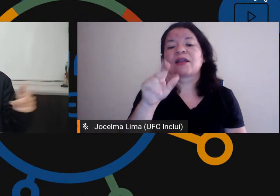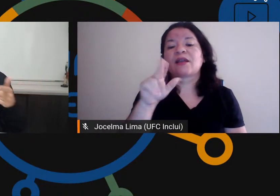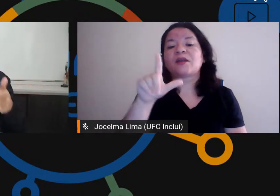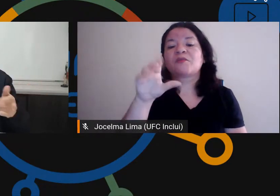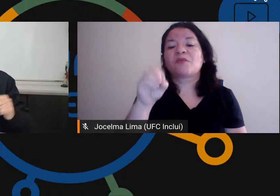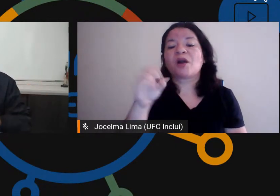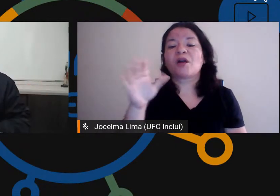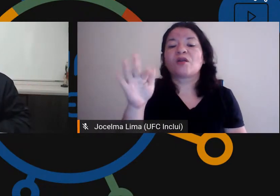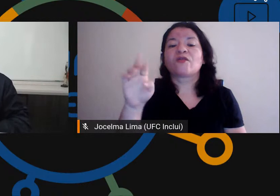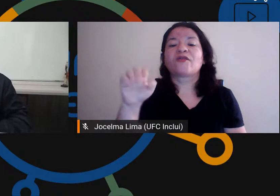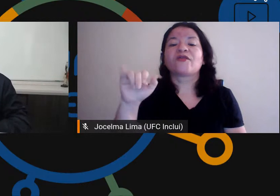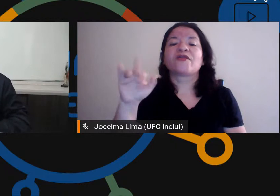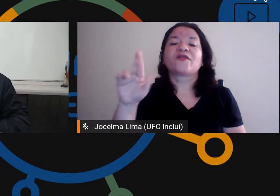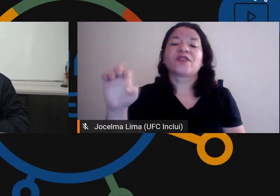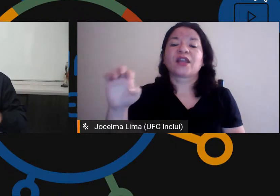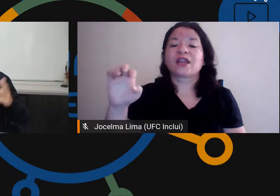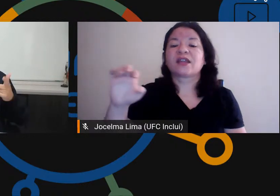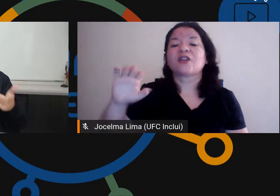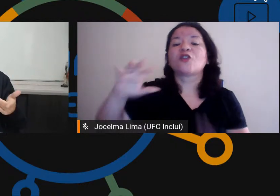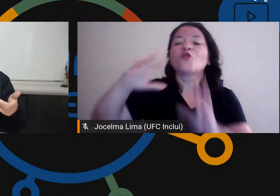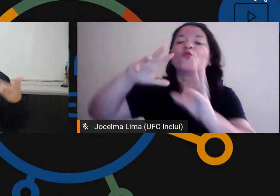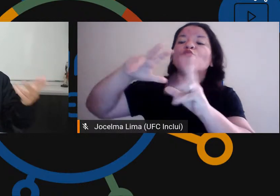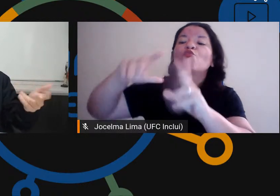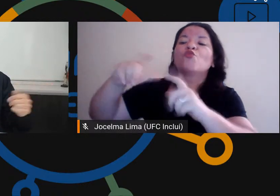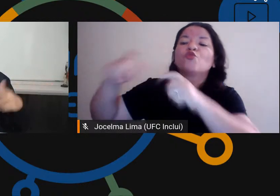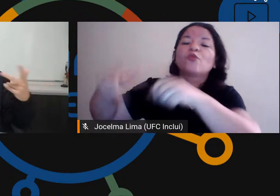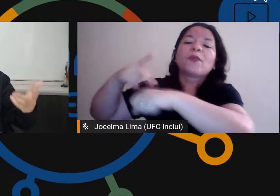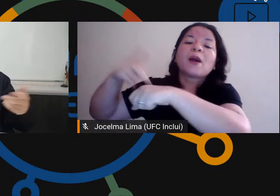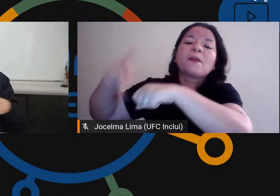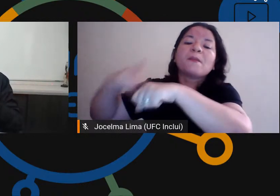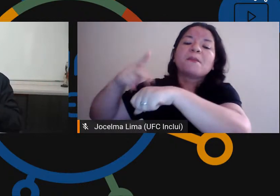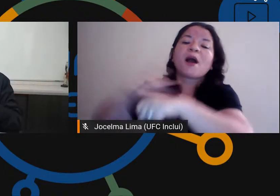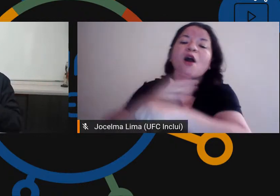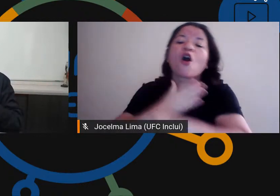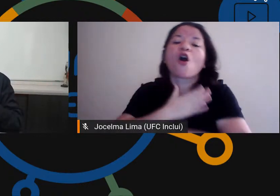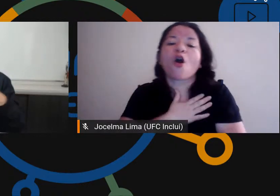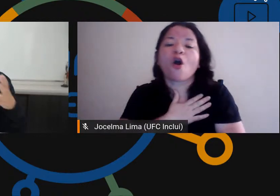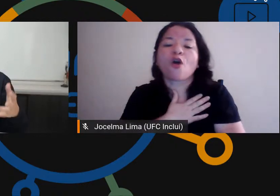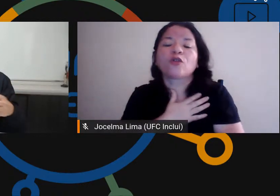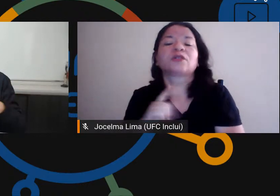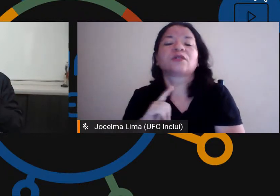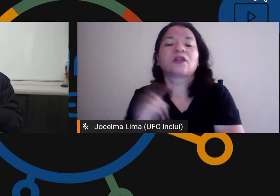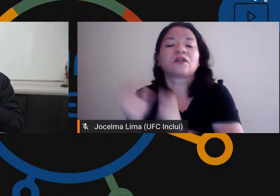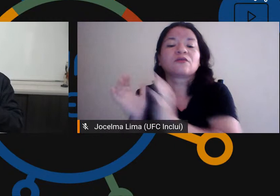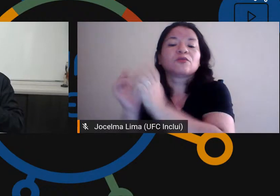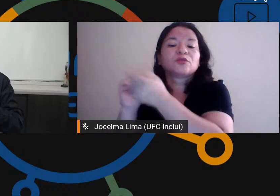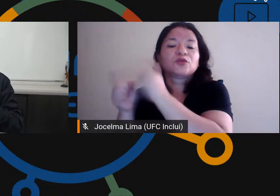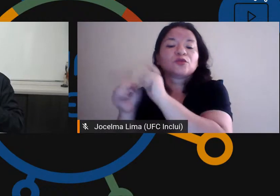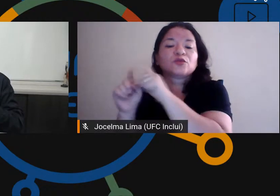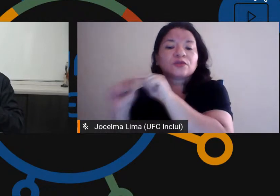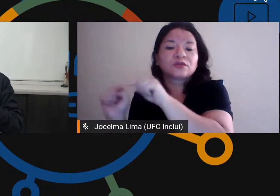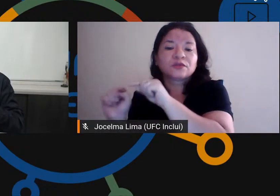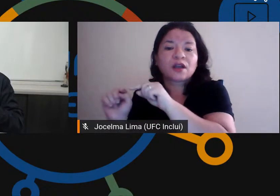países, todo mundo gosta. A hora que fala, tá vendo? E aí? E o seu artigo? Como é que é isso?